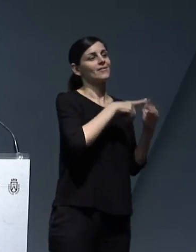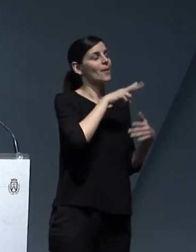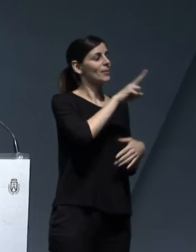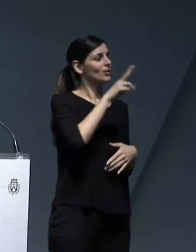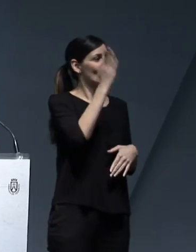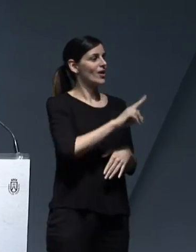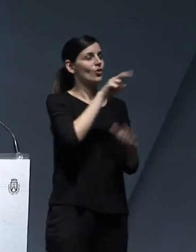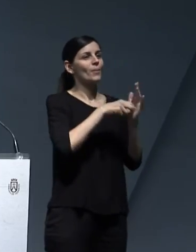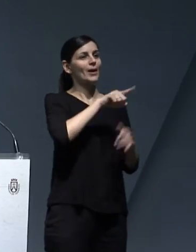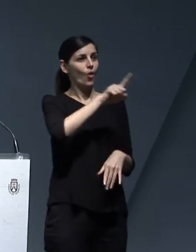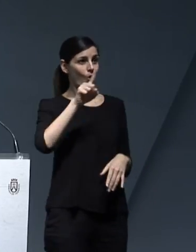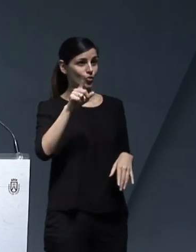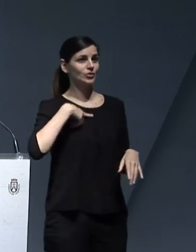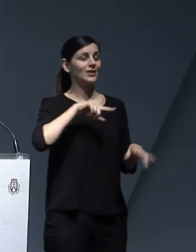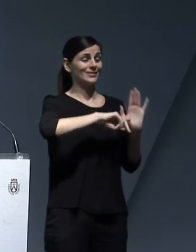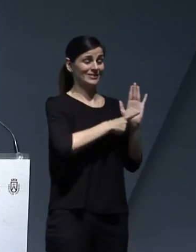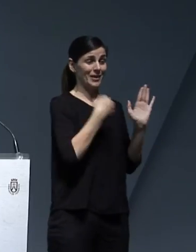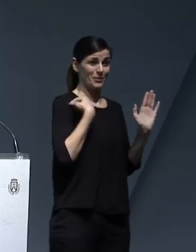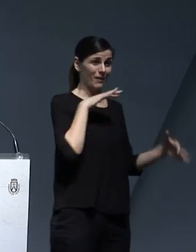Contaminados, que traspuso la Directiva